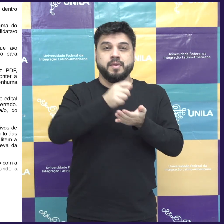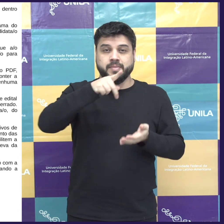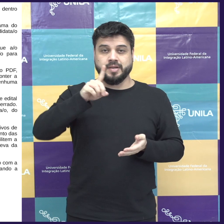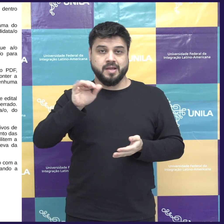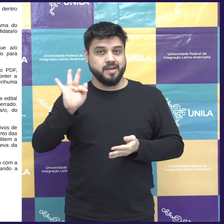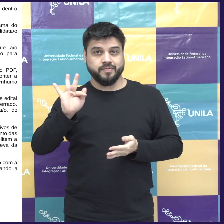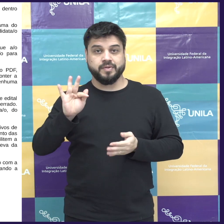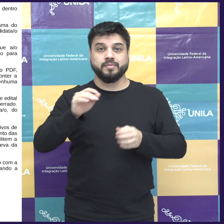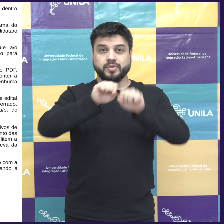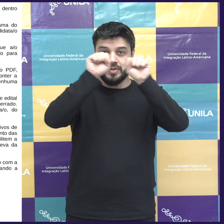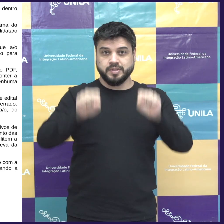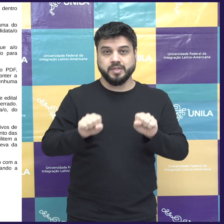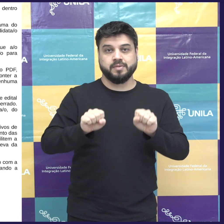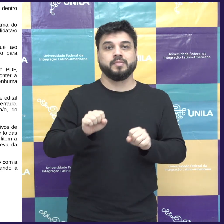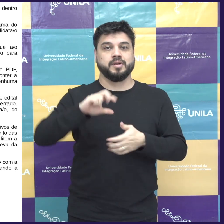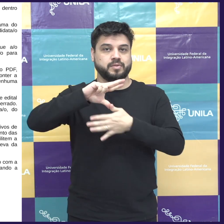UNILA.